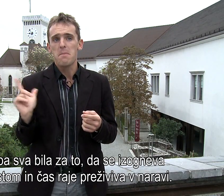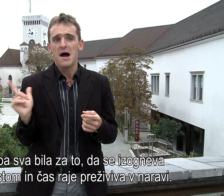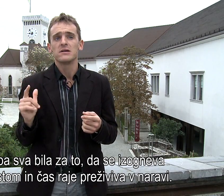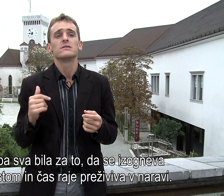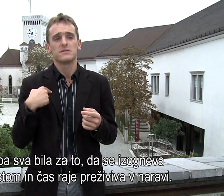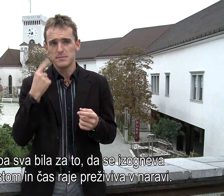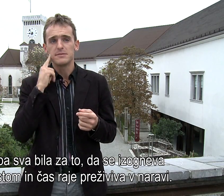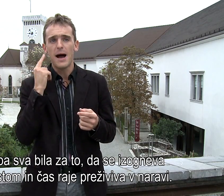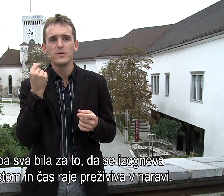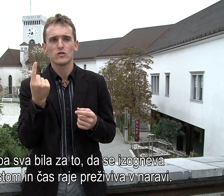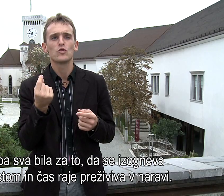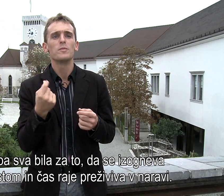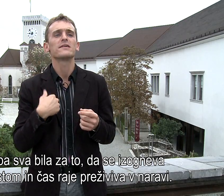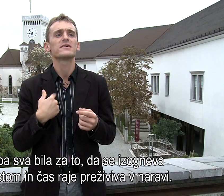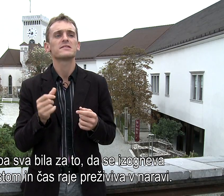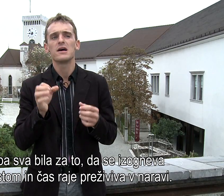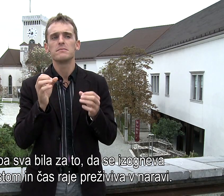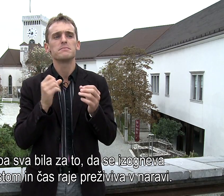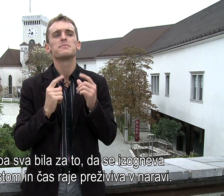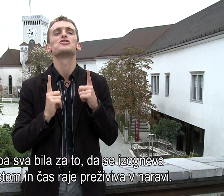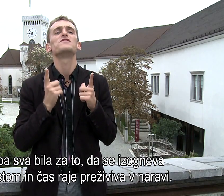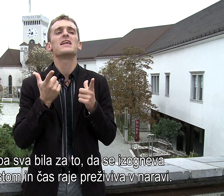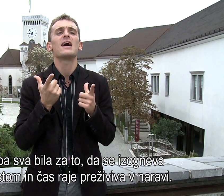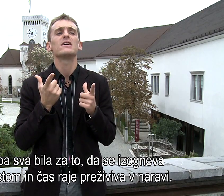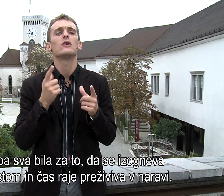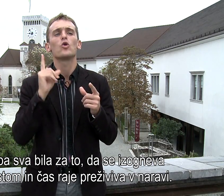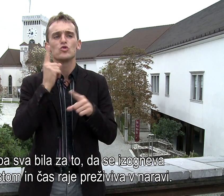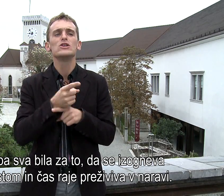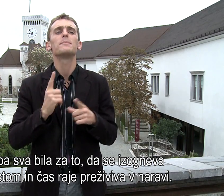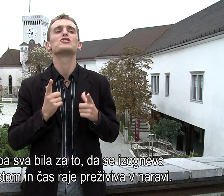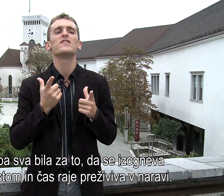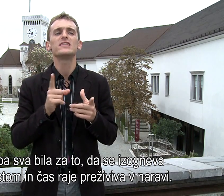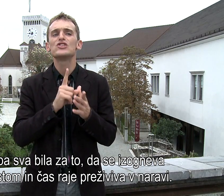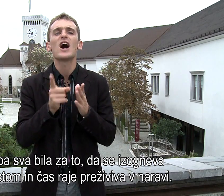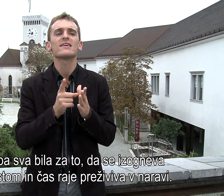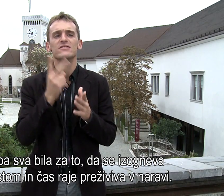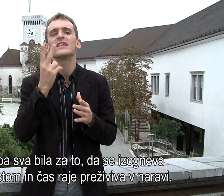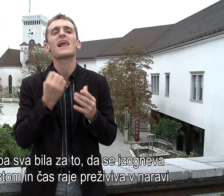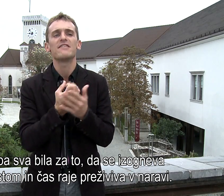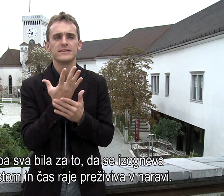Oba z mamico skupaj sva se odločila preživeti čas v naravi.